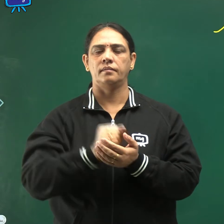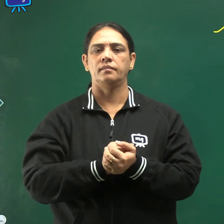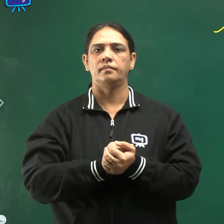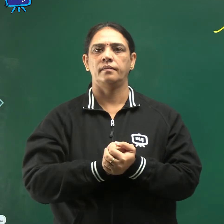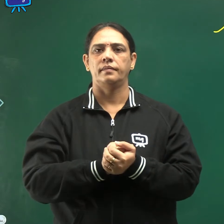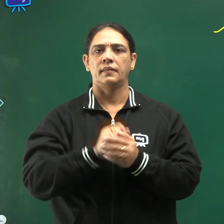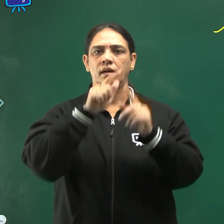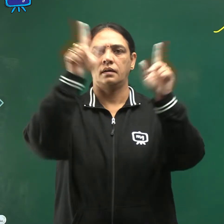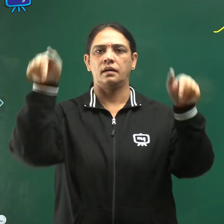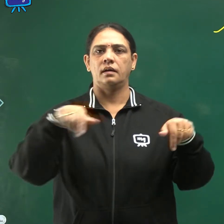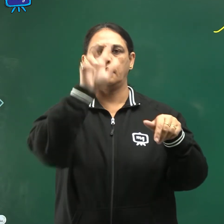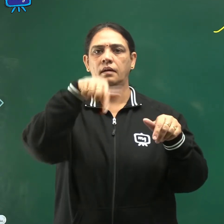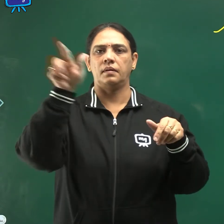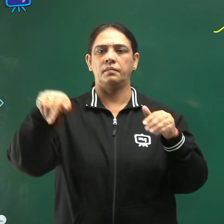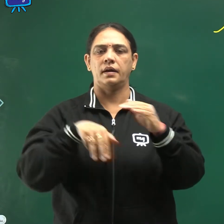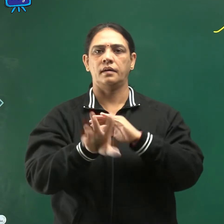सारणी में